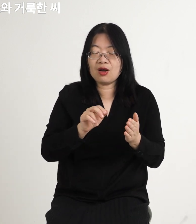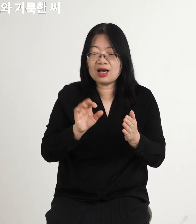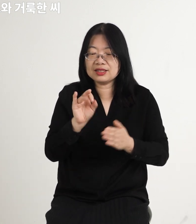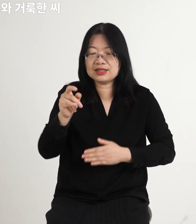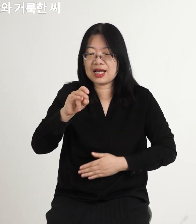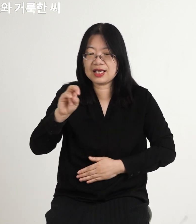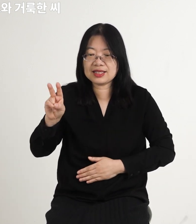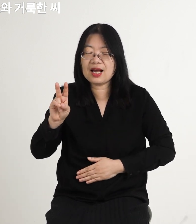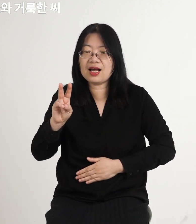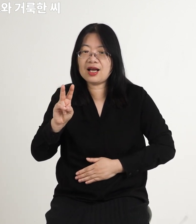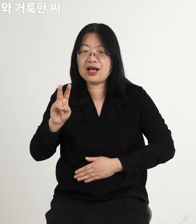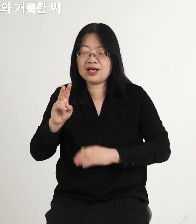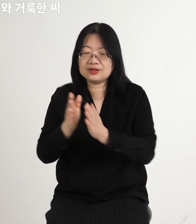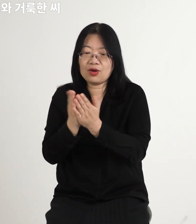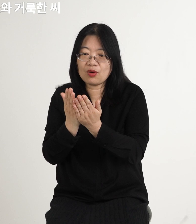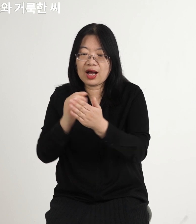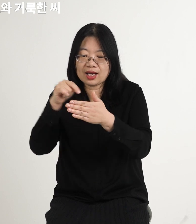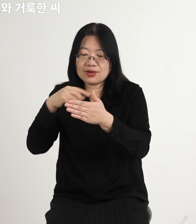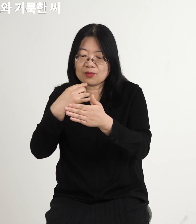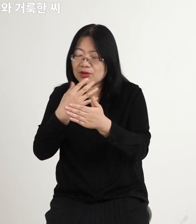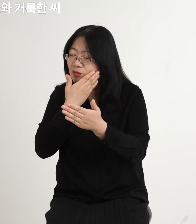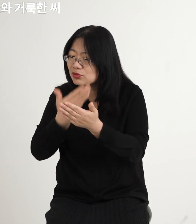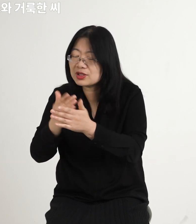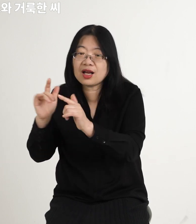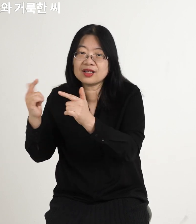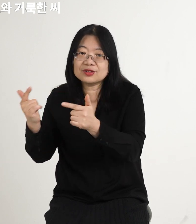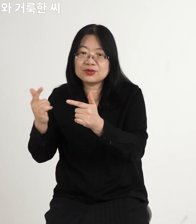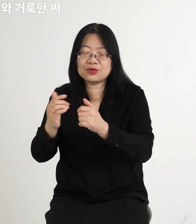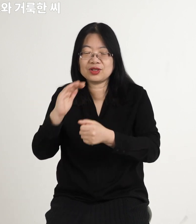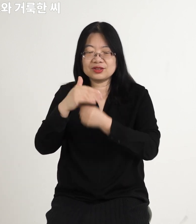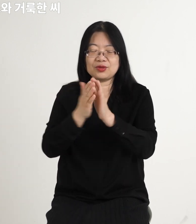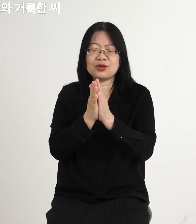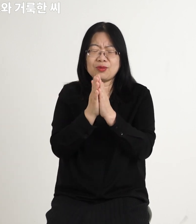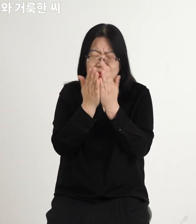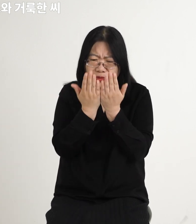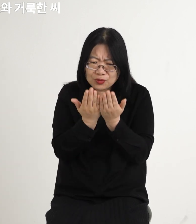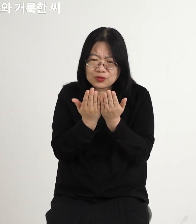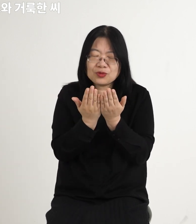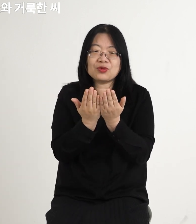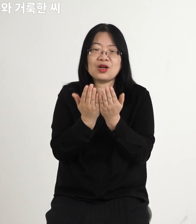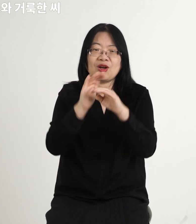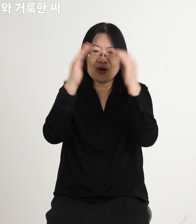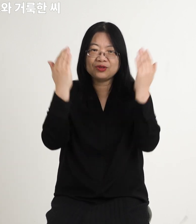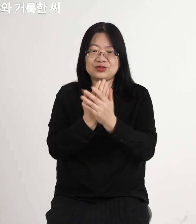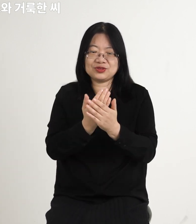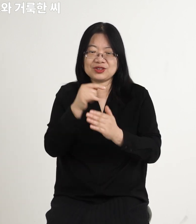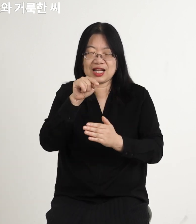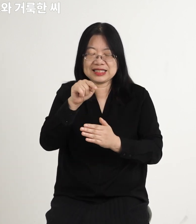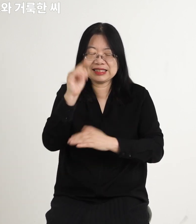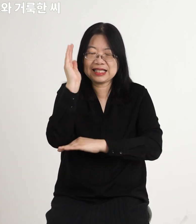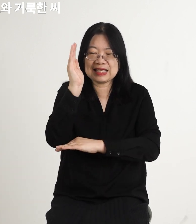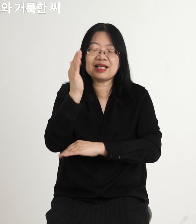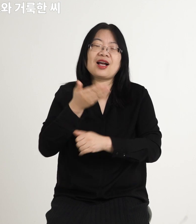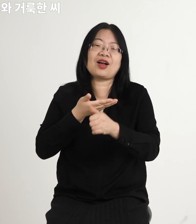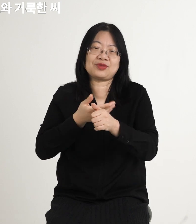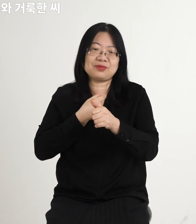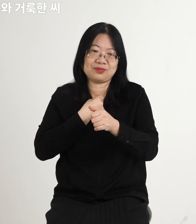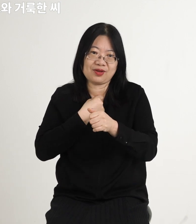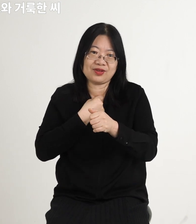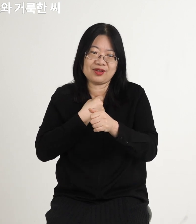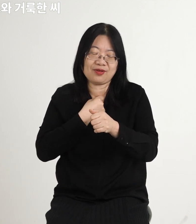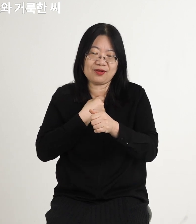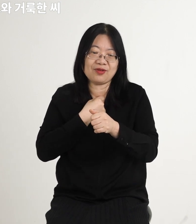결국은 이 얘기를 하고 싶어서 설치한 스토리입니다. 자, 성경을 다시 보십시다.